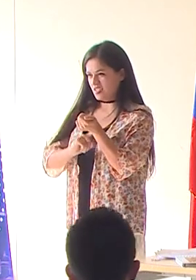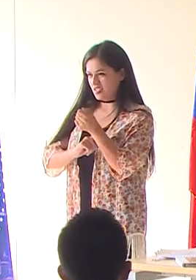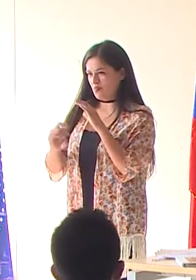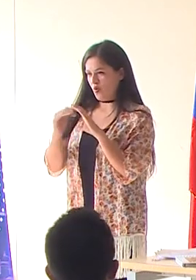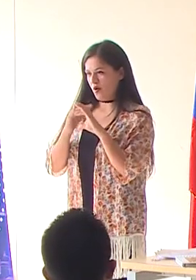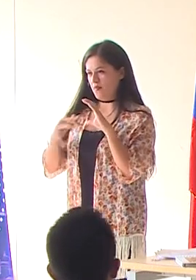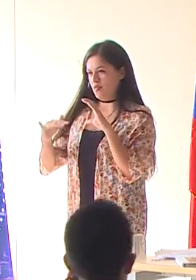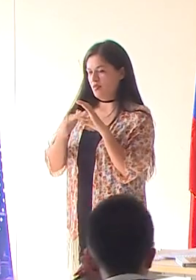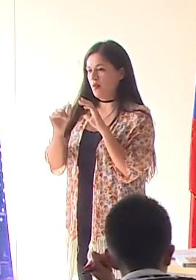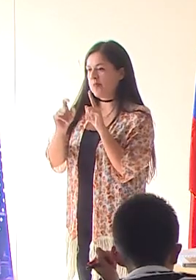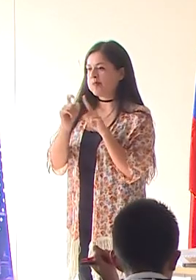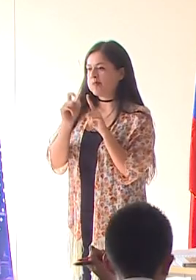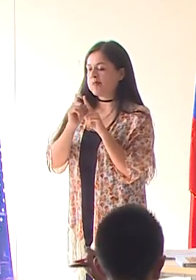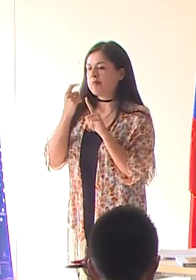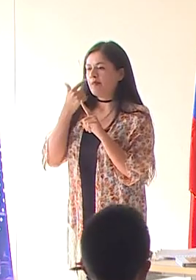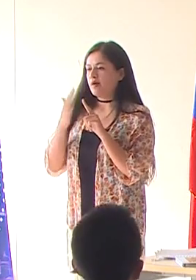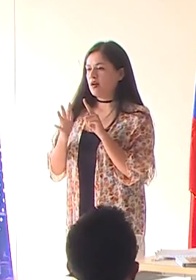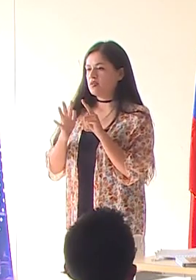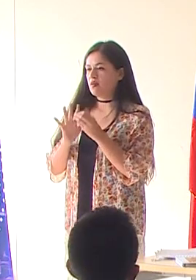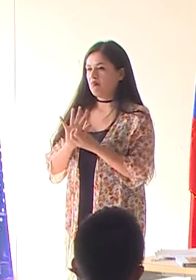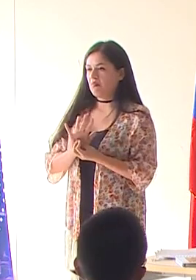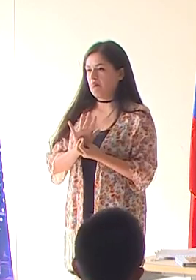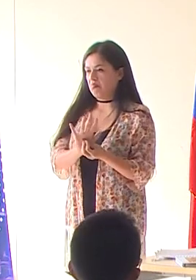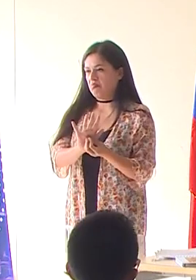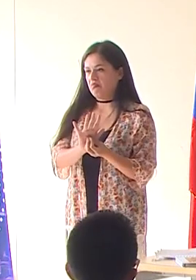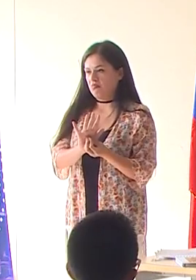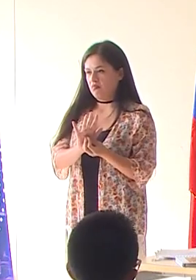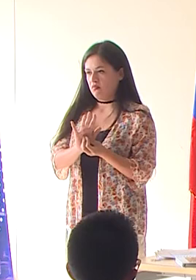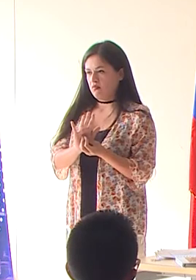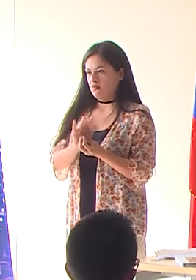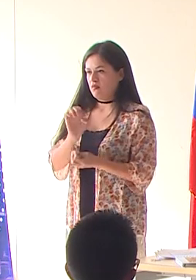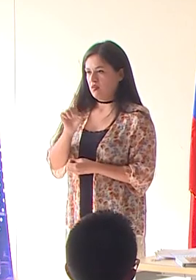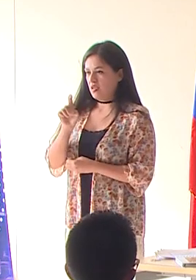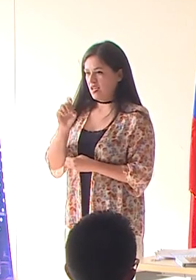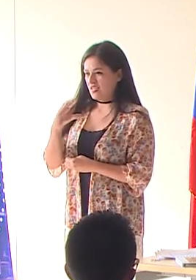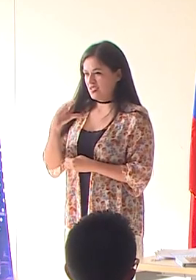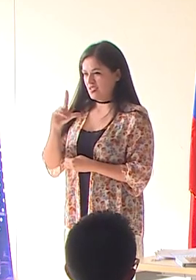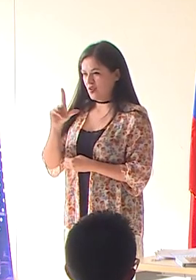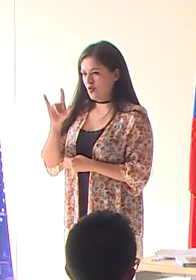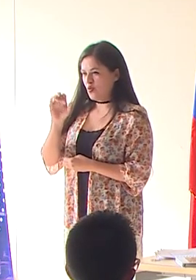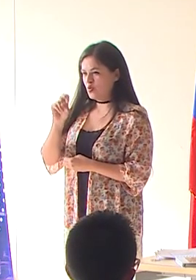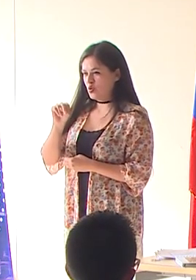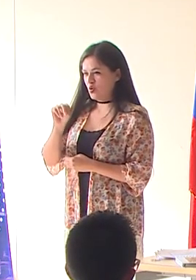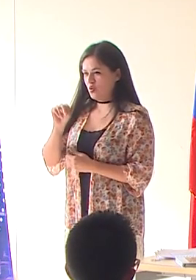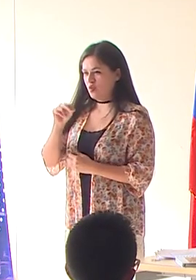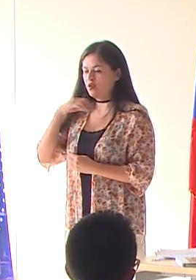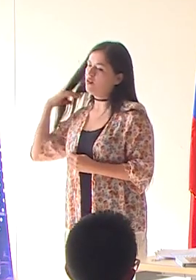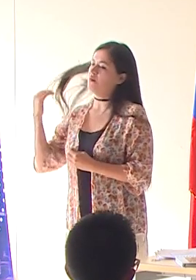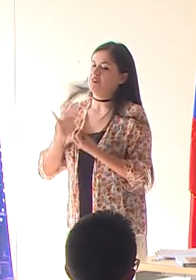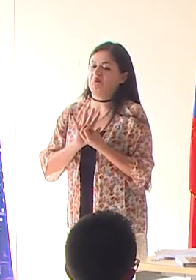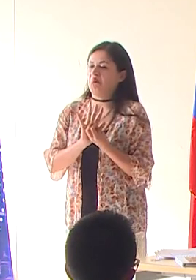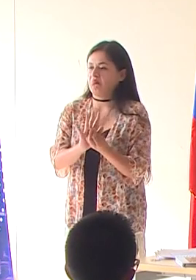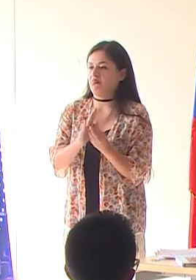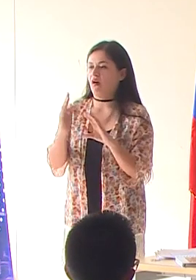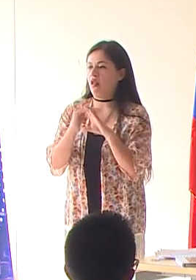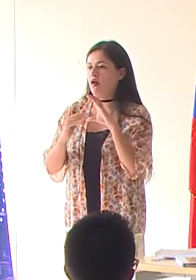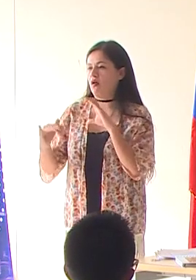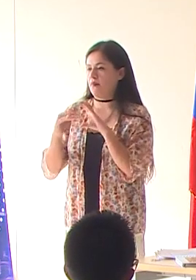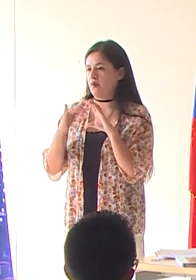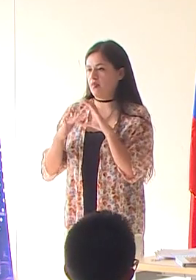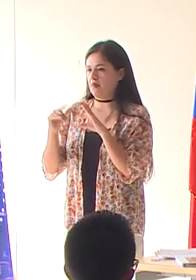a la exclusión que se da frente al ambiente por cuestiones